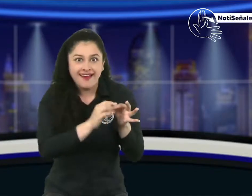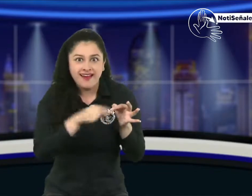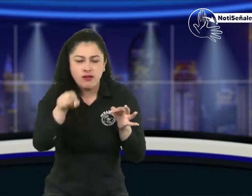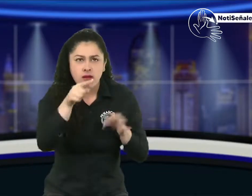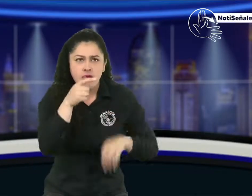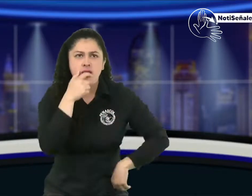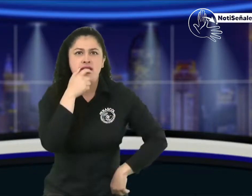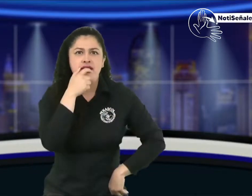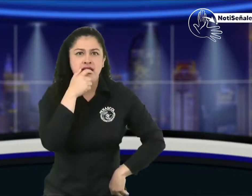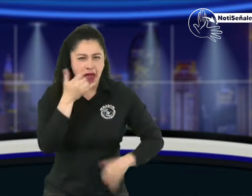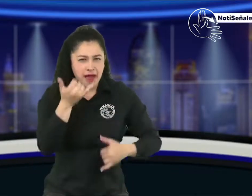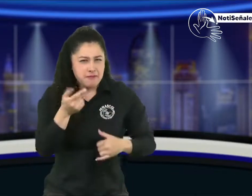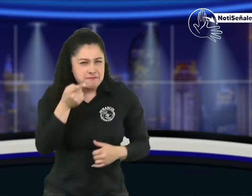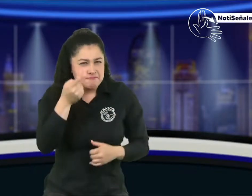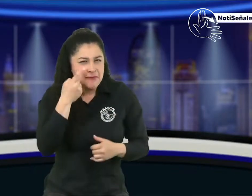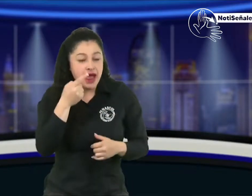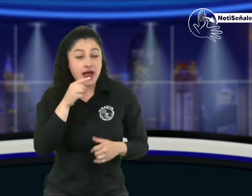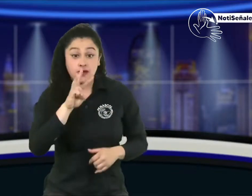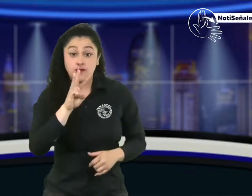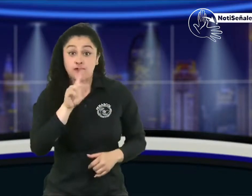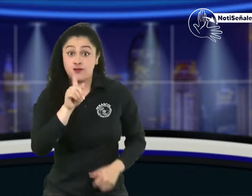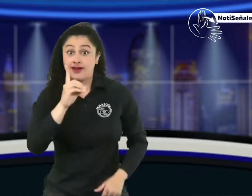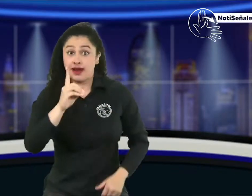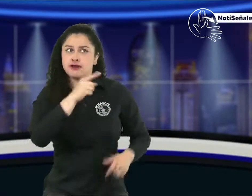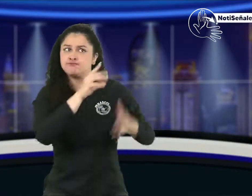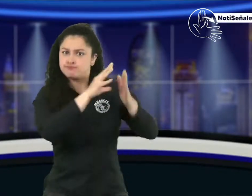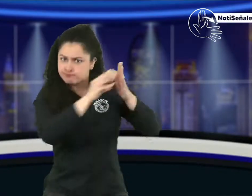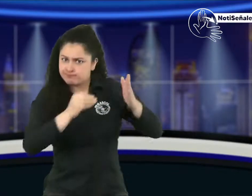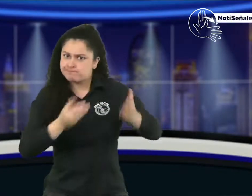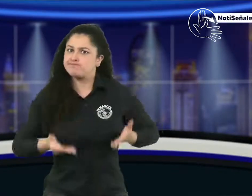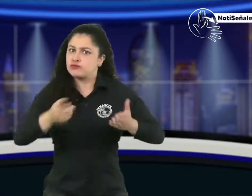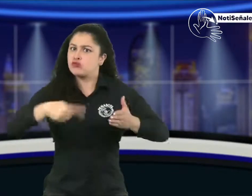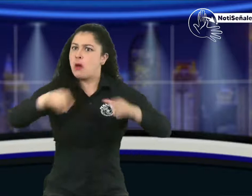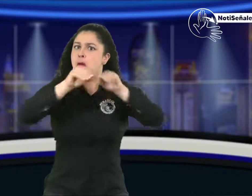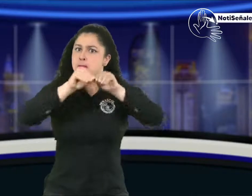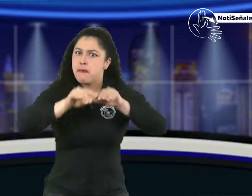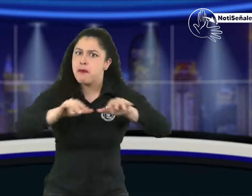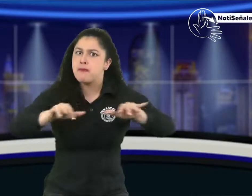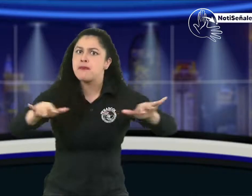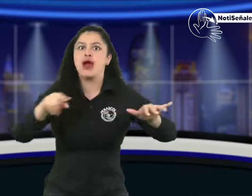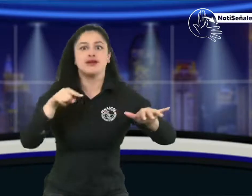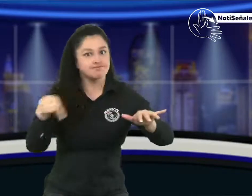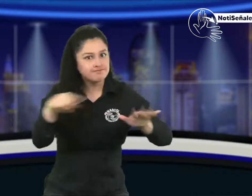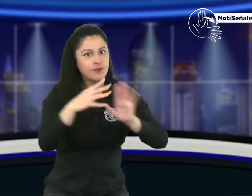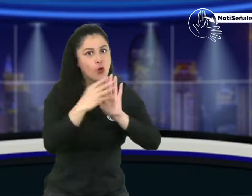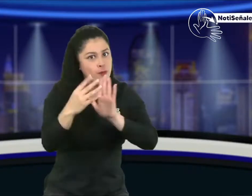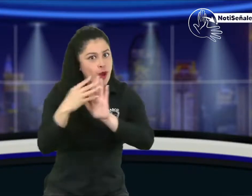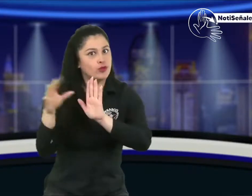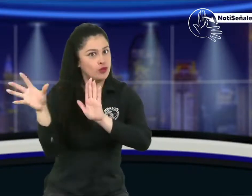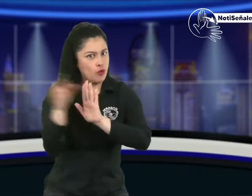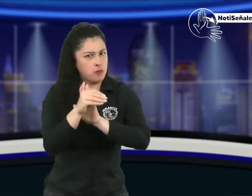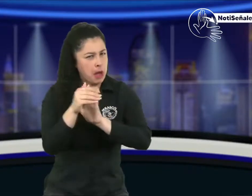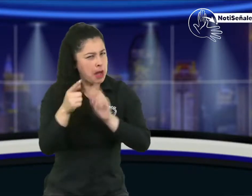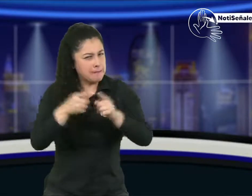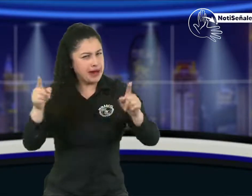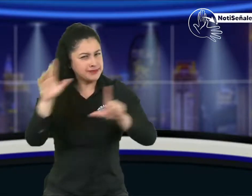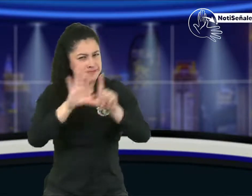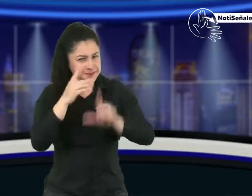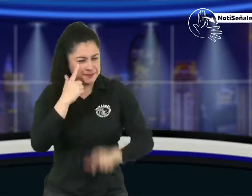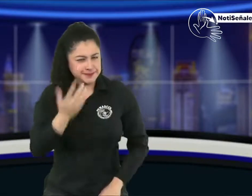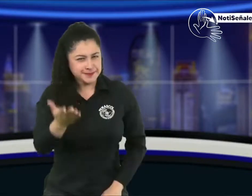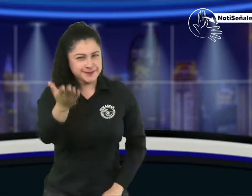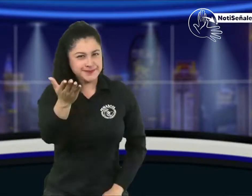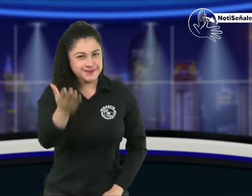une para que ustedes también la vean pues la w nos da esta está está